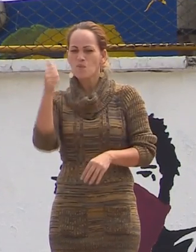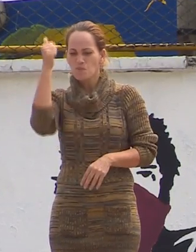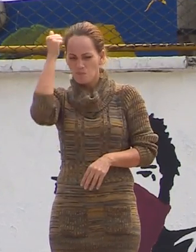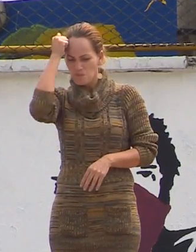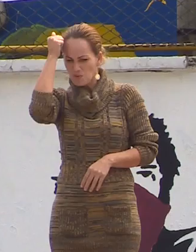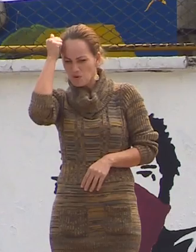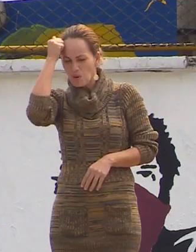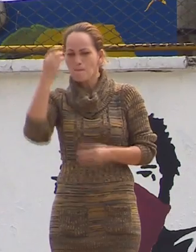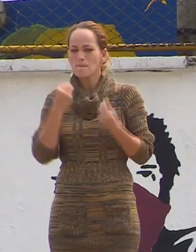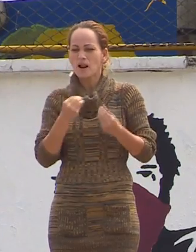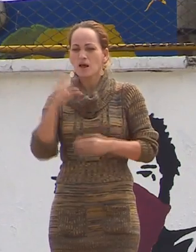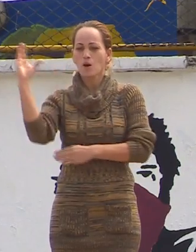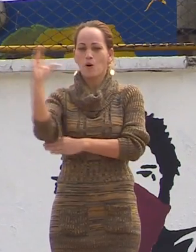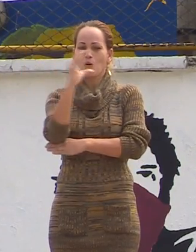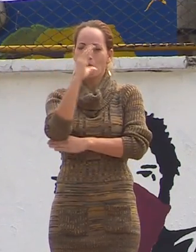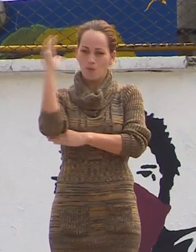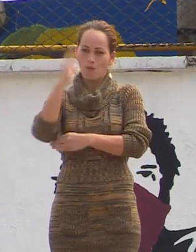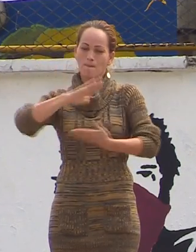Colombia en paz.